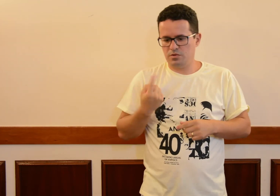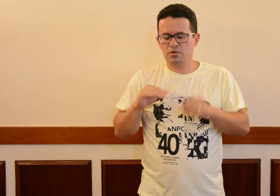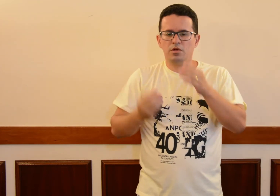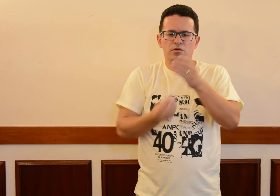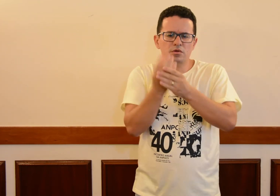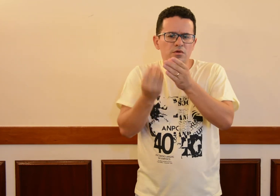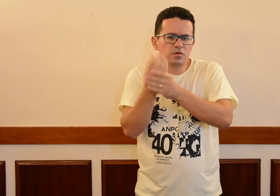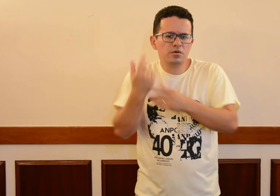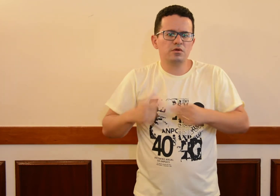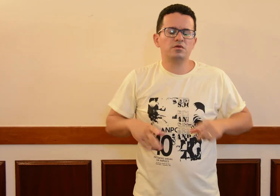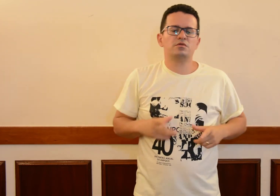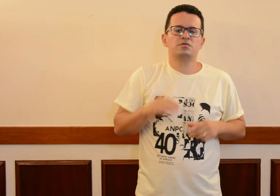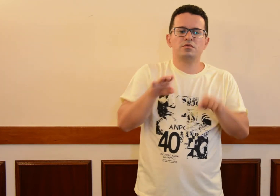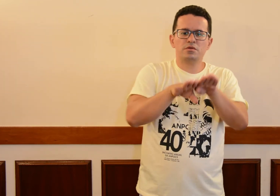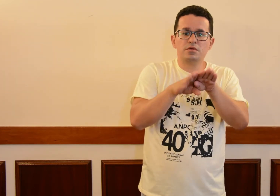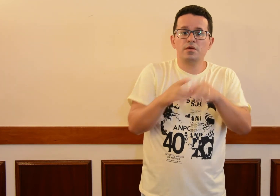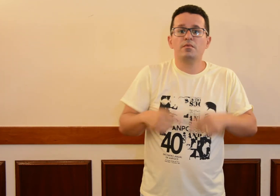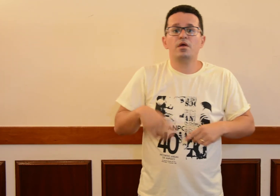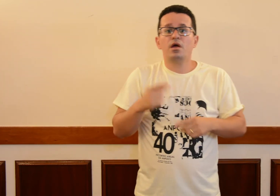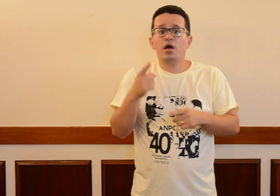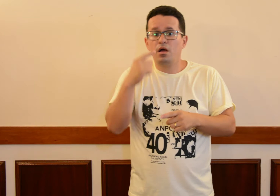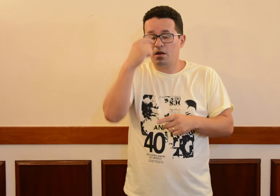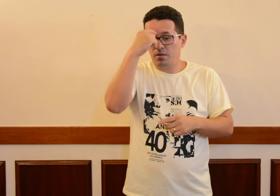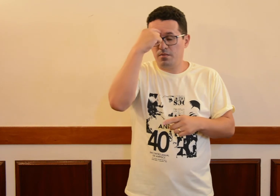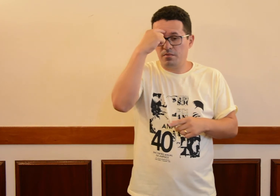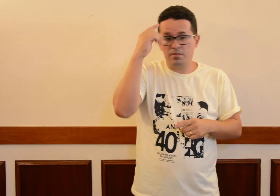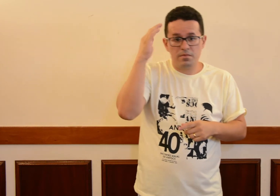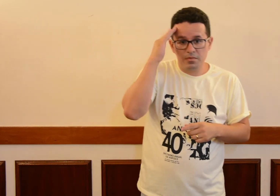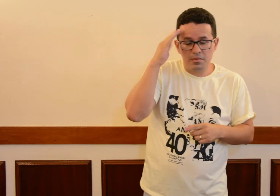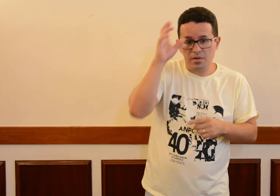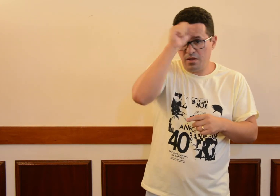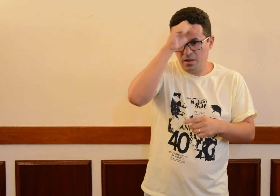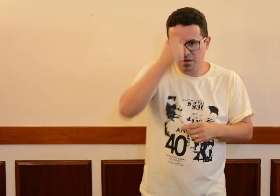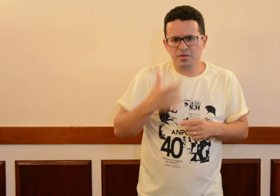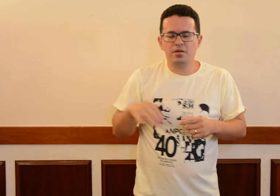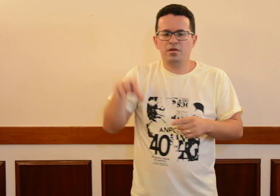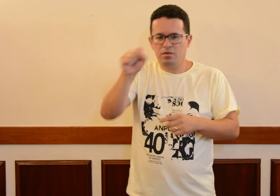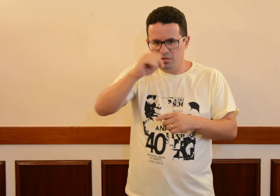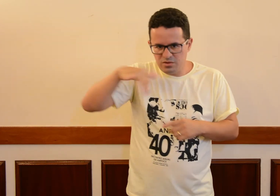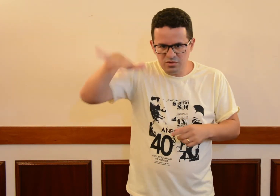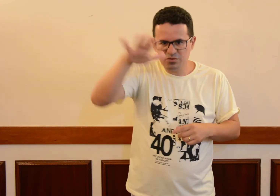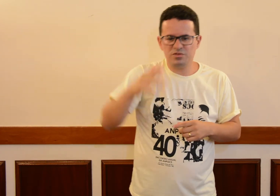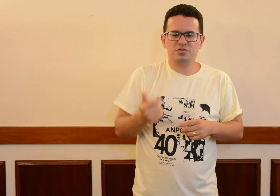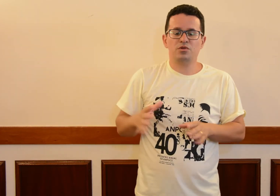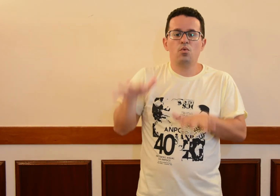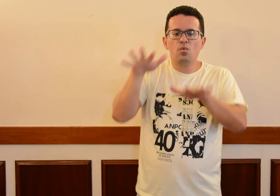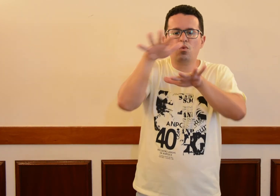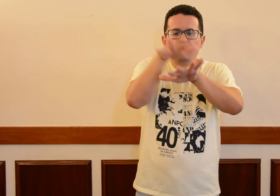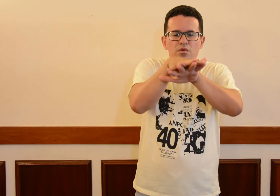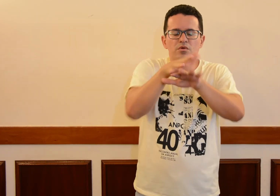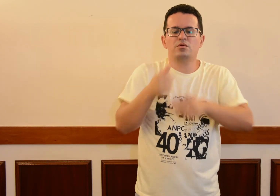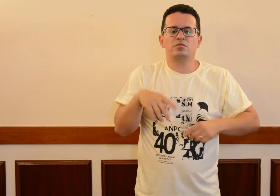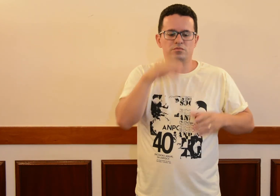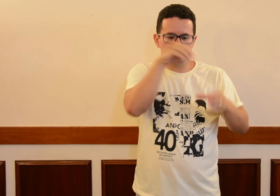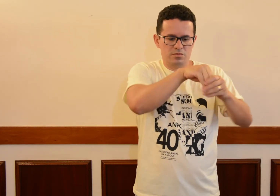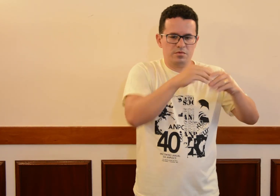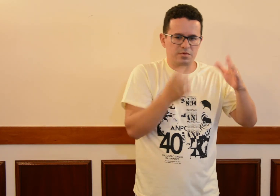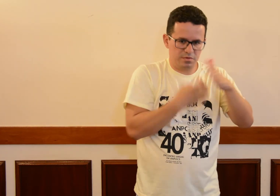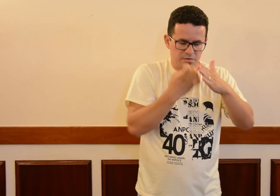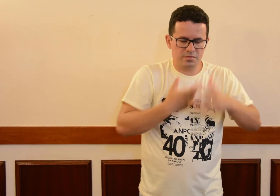como suscitaram a construção de novas sensibilidades sociais mais inclusivas neste ambiente. Nesse entendimento,